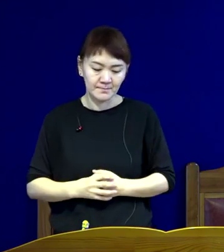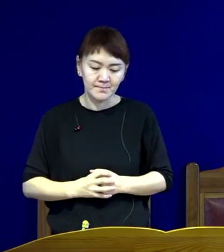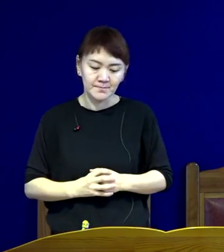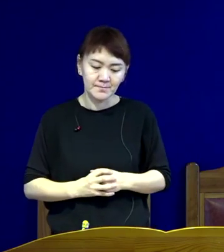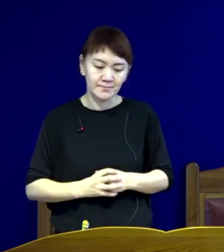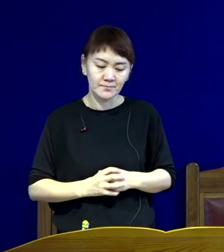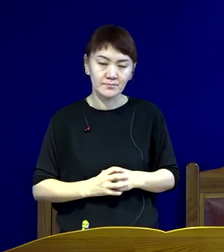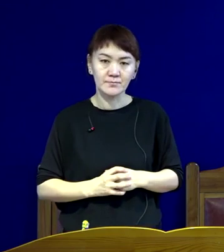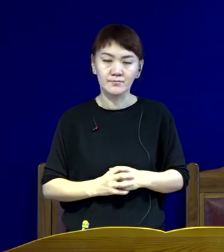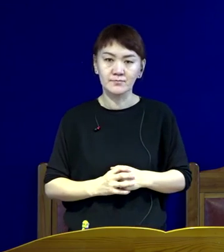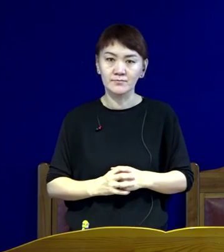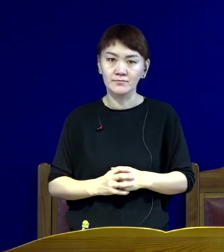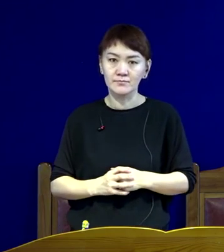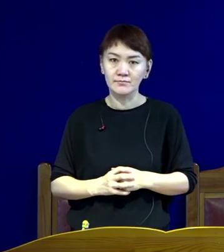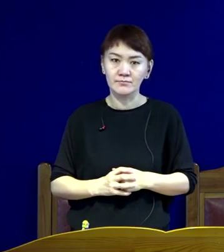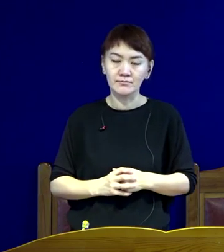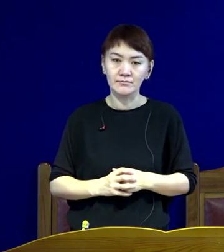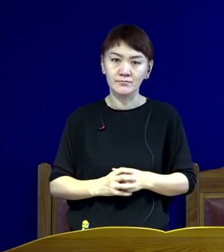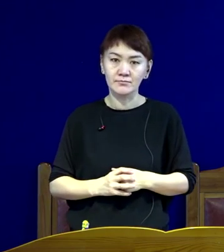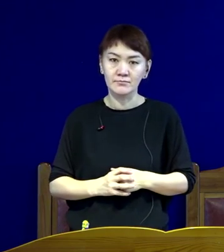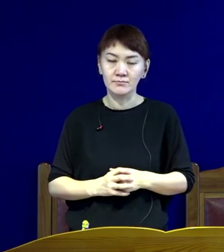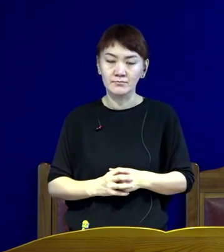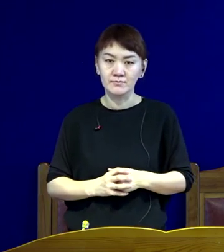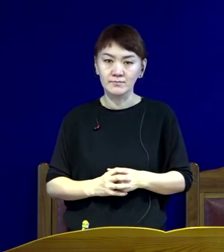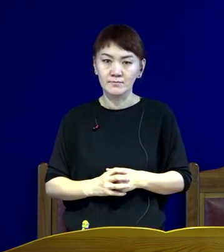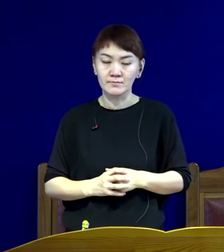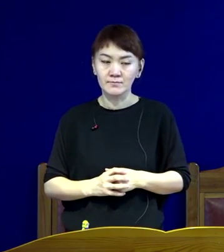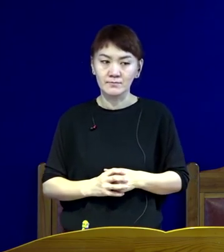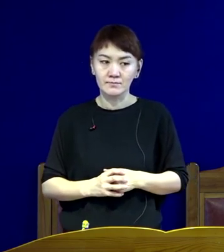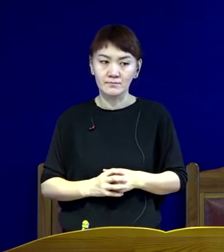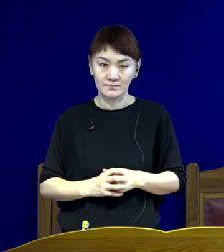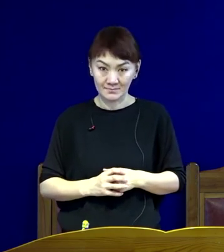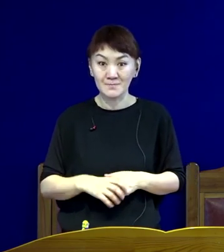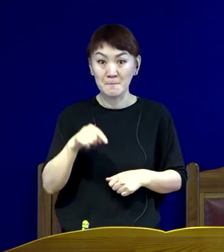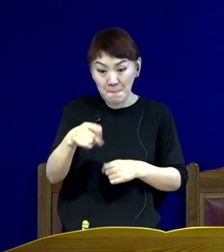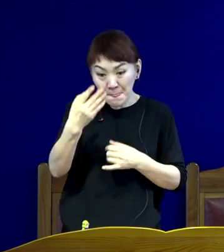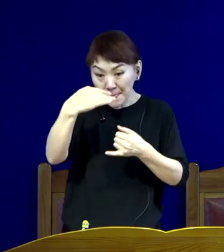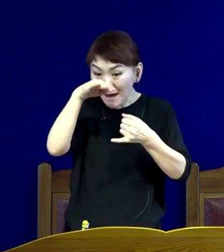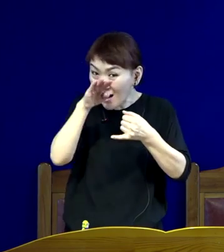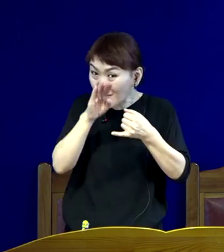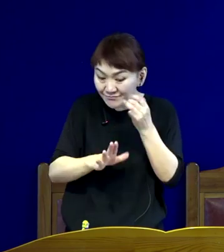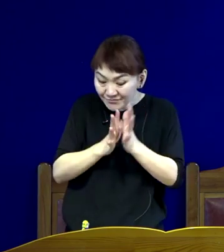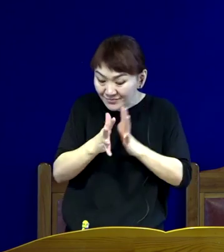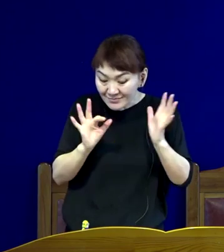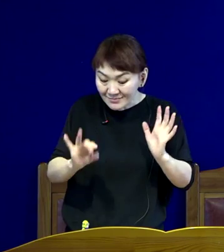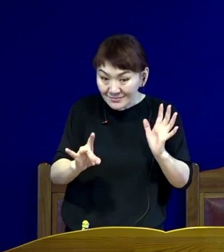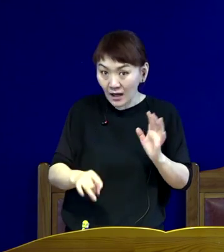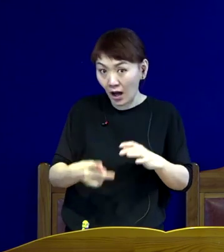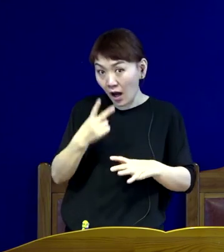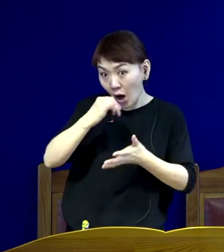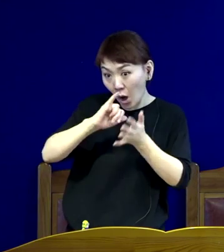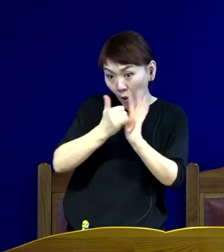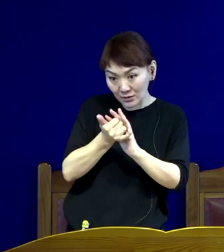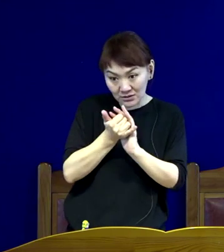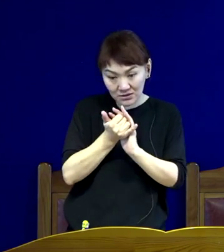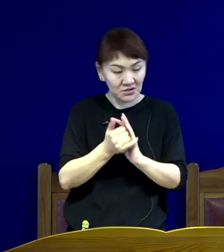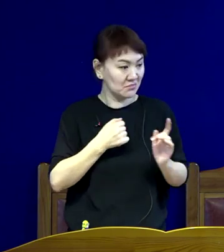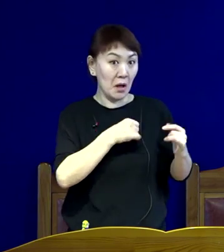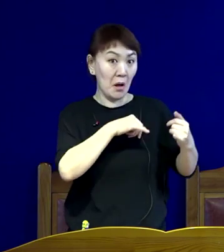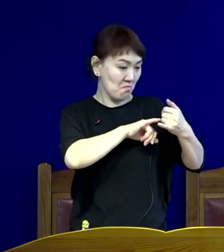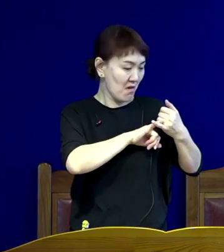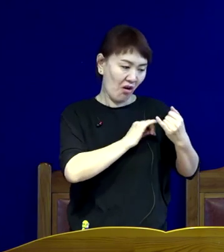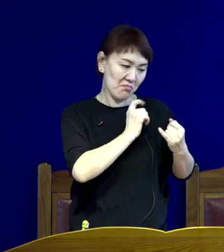장가 드는 자는 뭐라고 말씀하시죠? 남의 술든 요구지 했으면 맨에 들은 자 파르슨 벌나 그랬으면 오르르